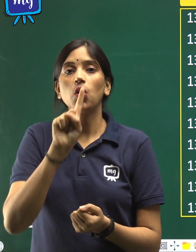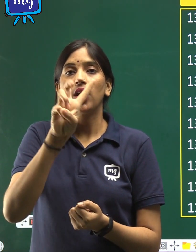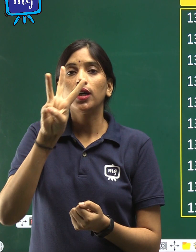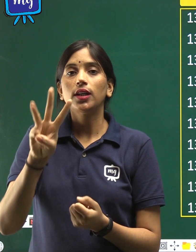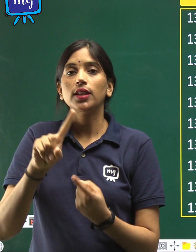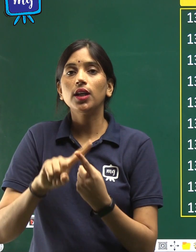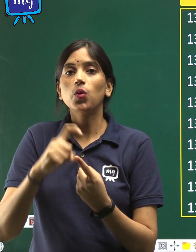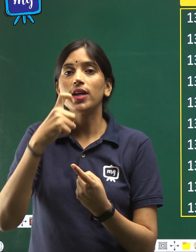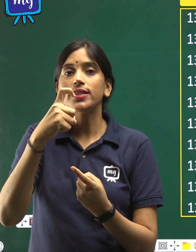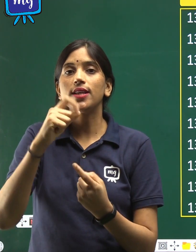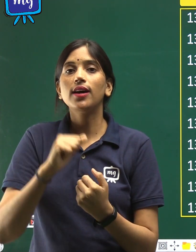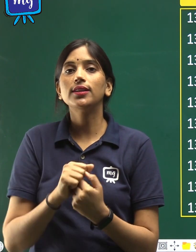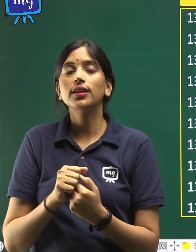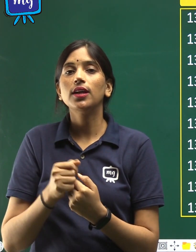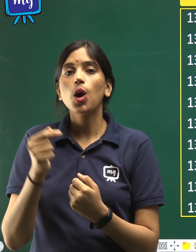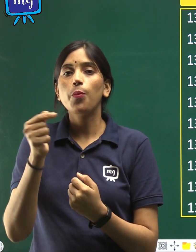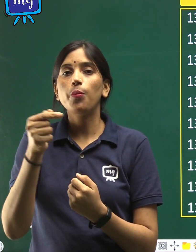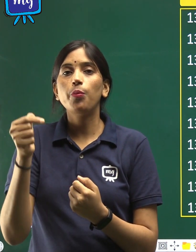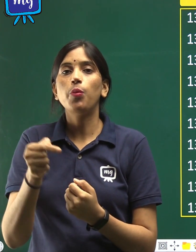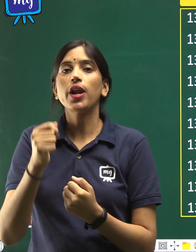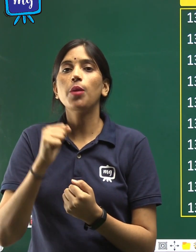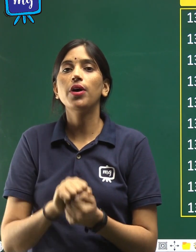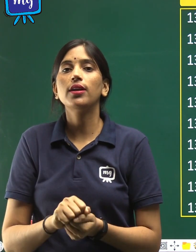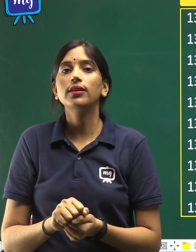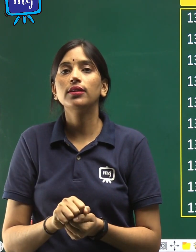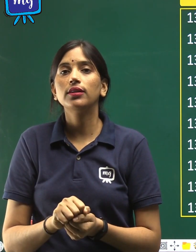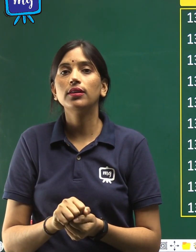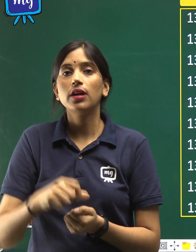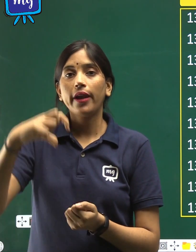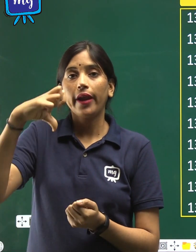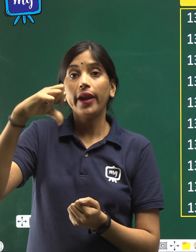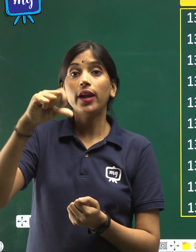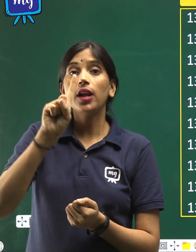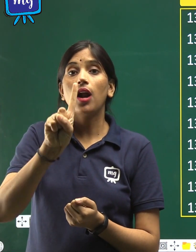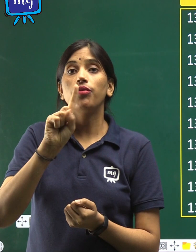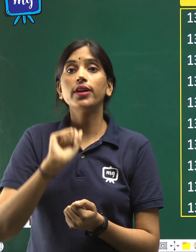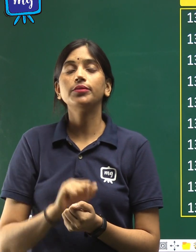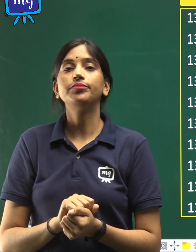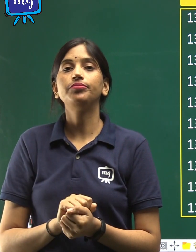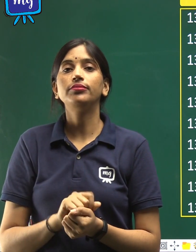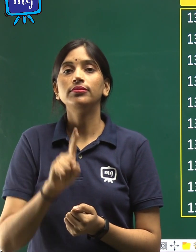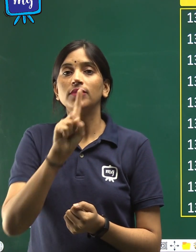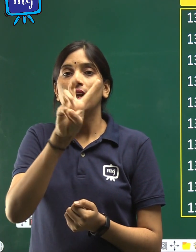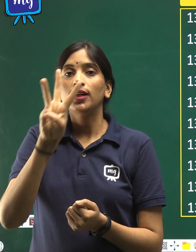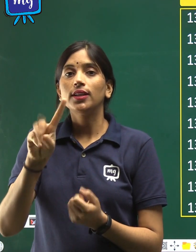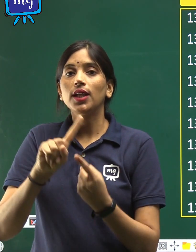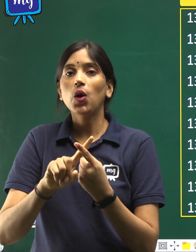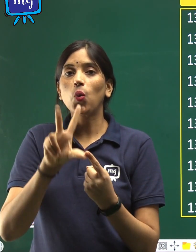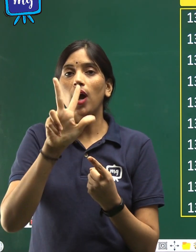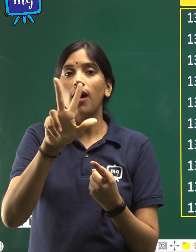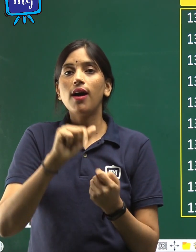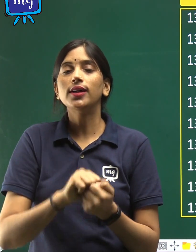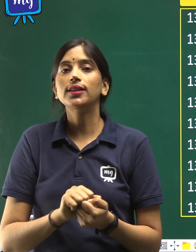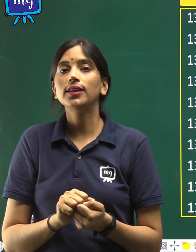13 गुणा 7 बराबर 91। 13 गुणा 8